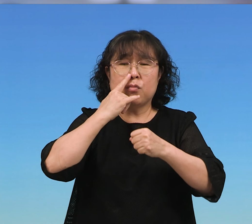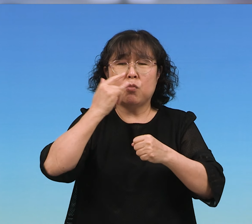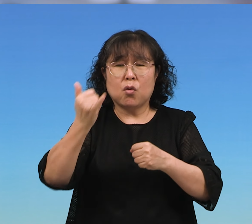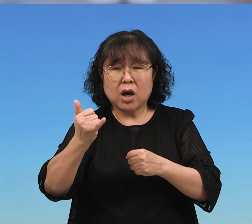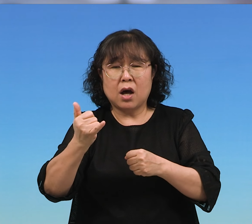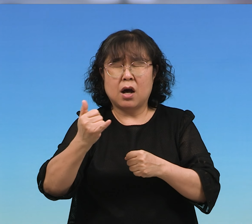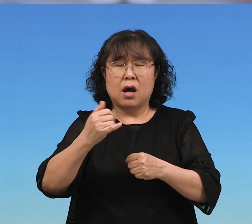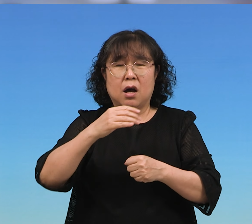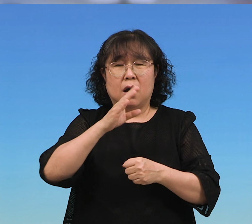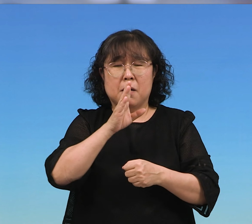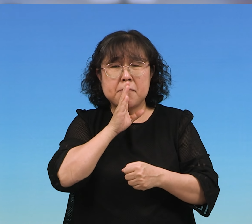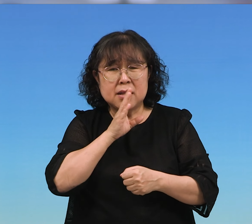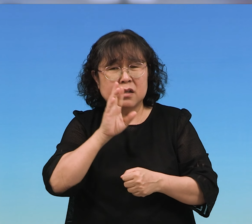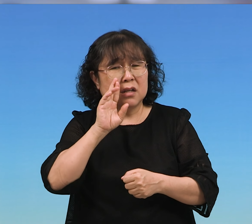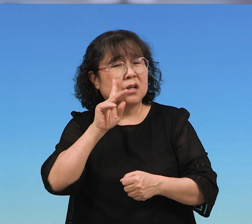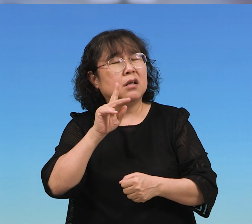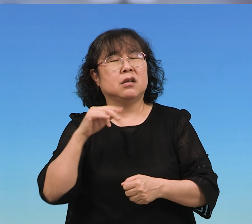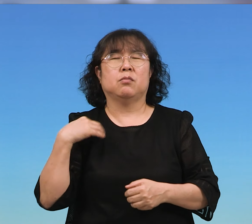옳은 건지 아무도 몰라요.